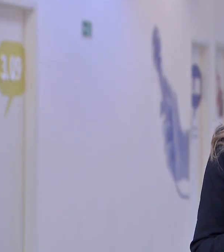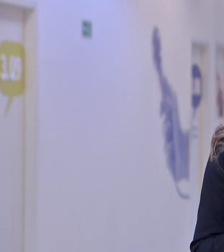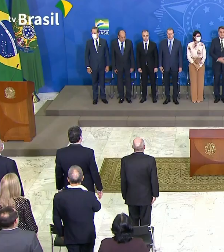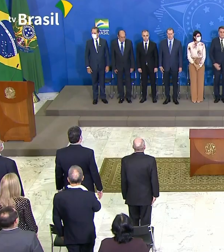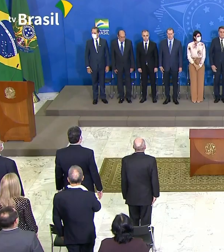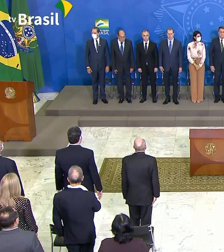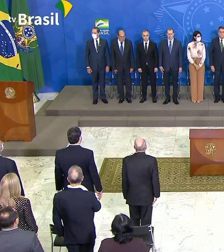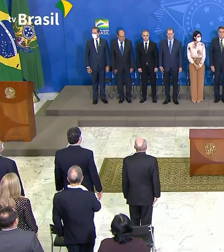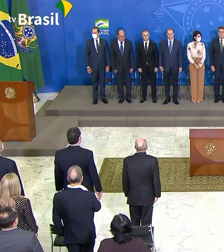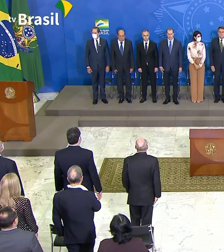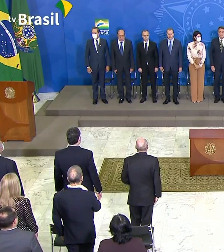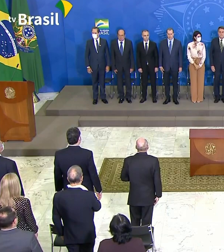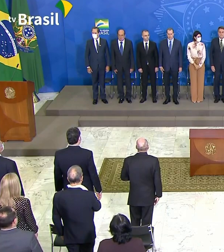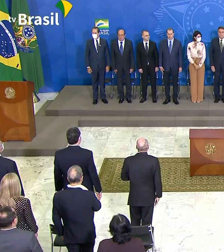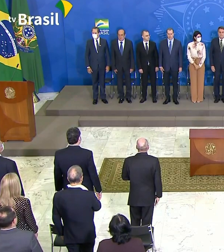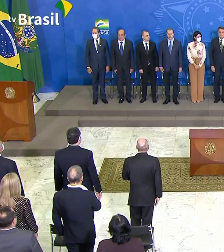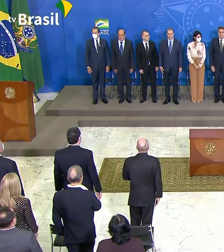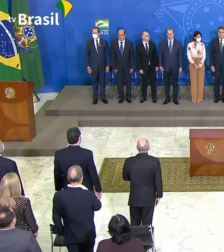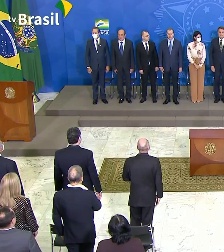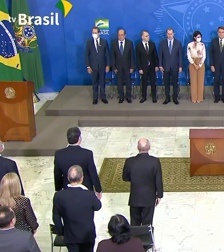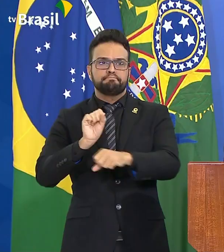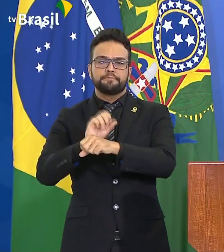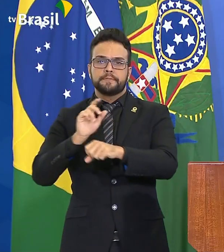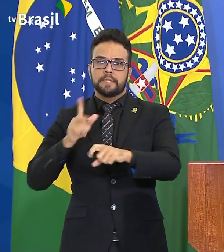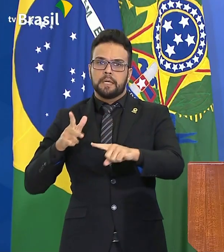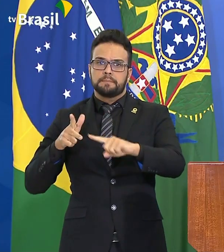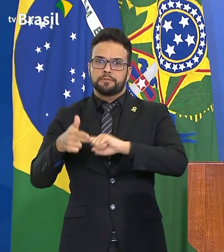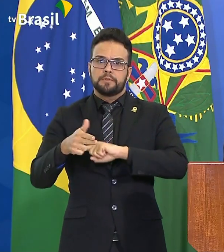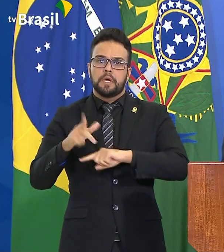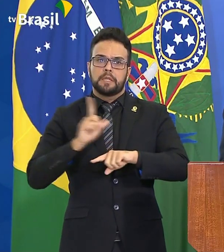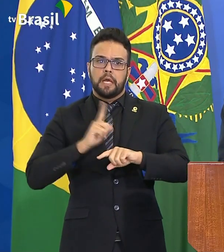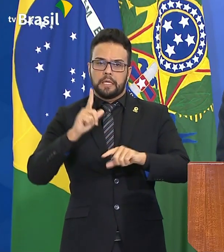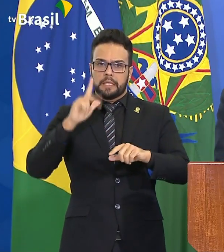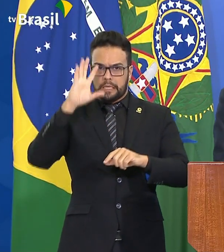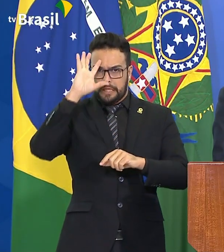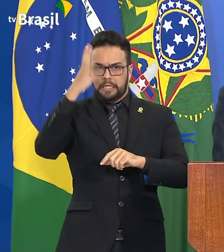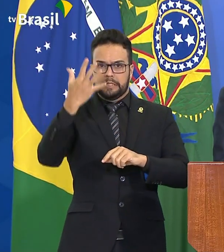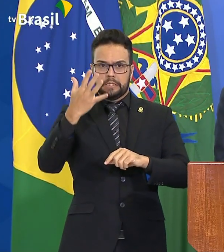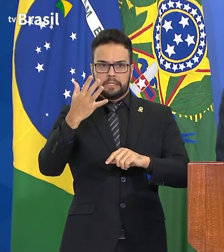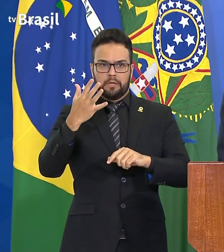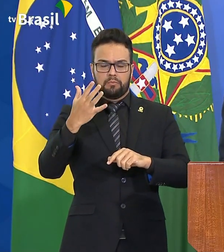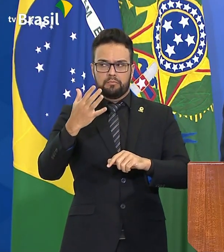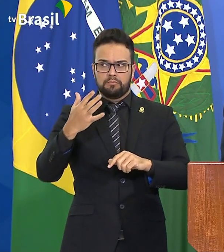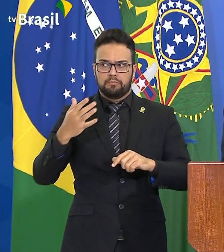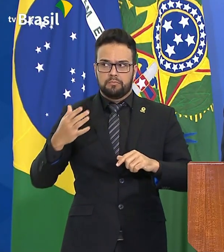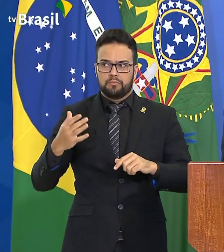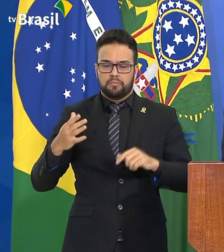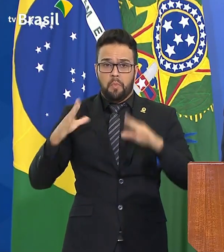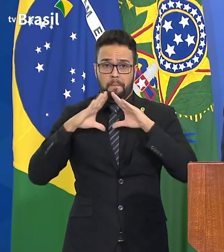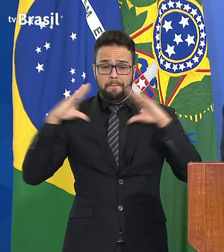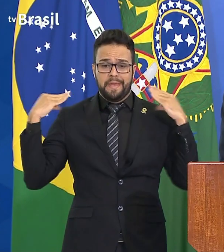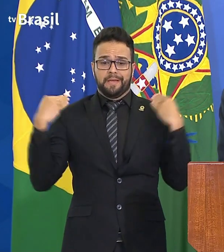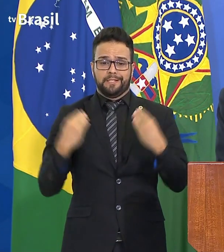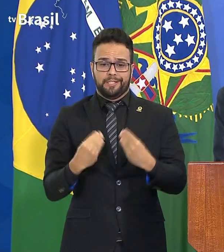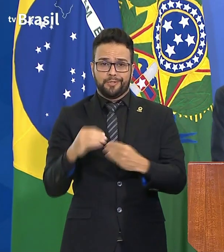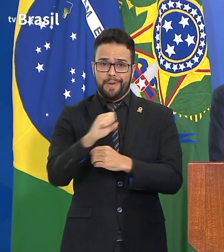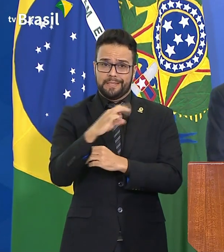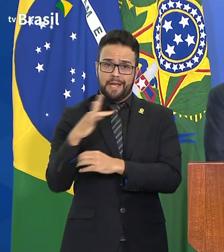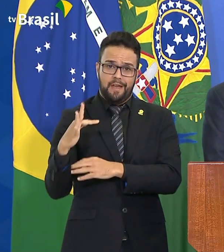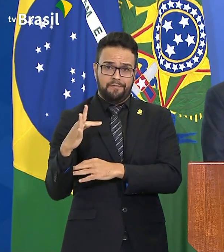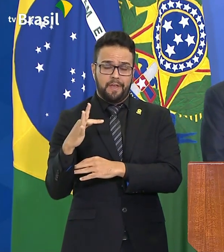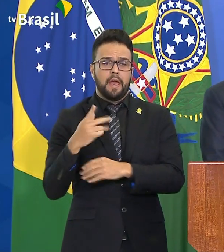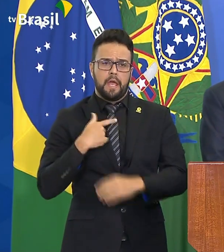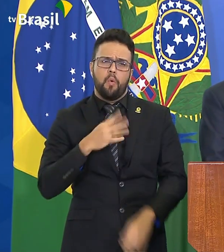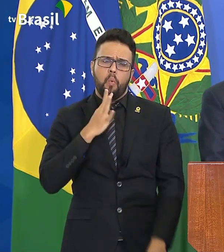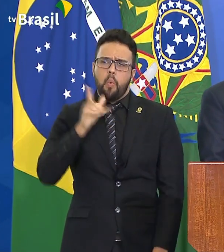que também deve sair na posse de andrea mendonça e josé levy bolsonaro falou sobre a suspensão da posse de ramagem uma pessoa que